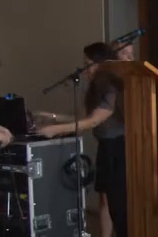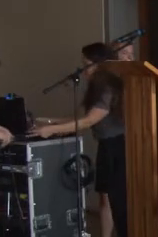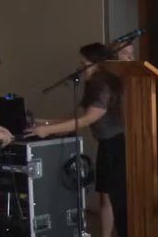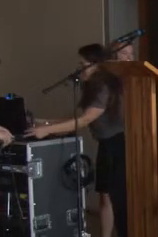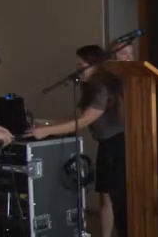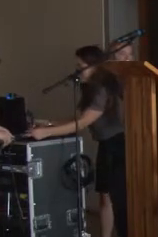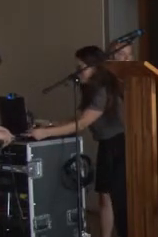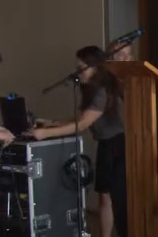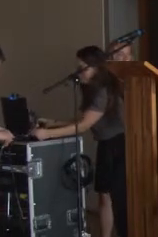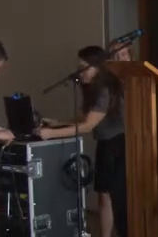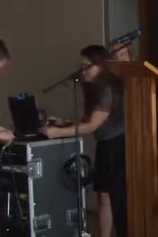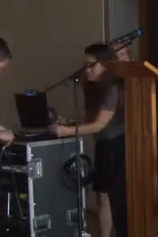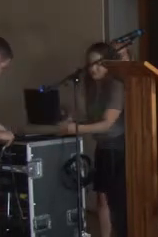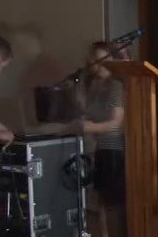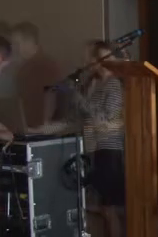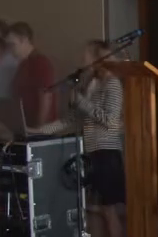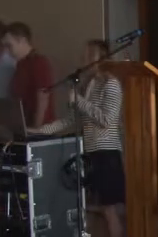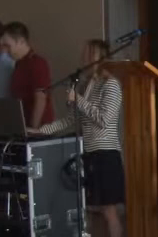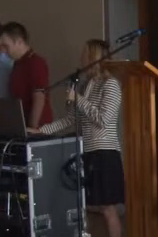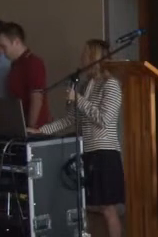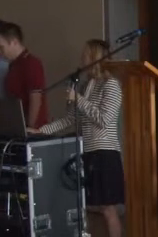vengono davanti.